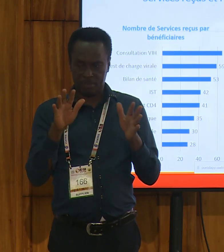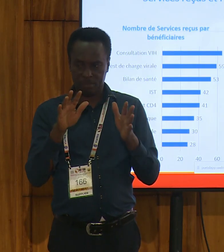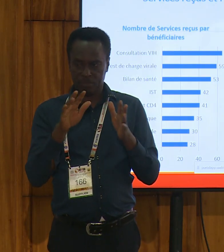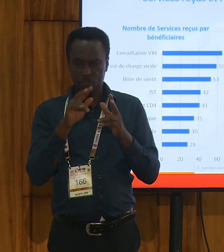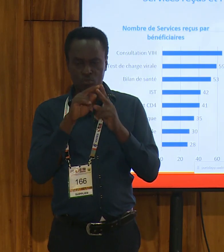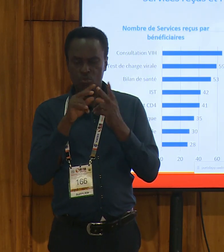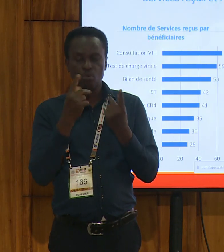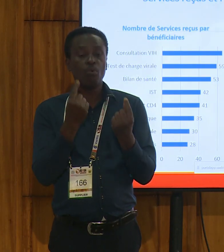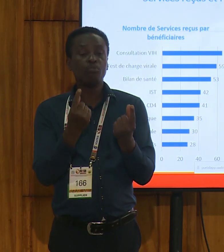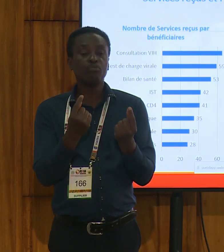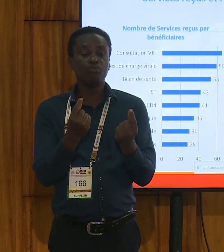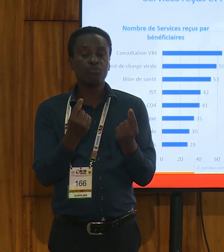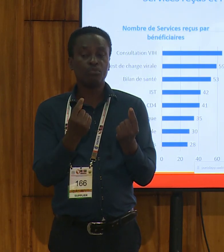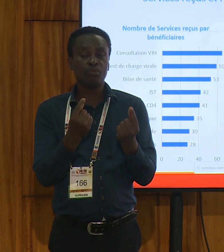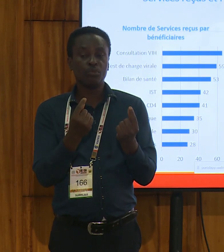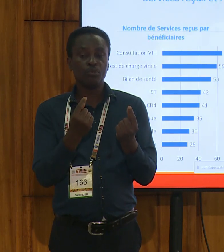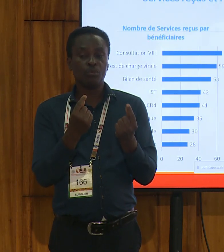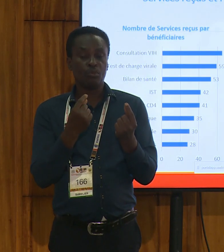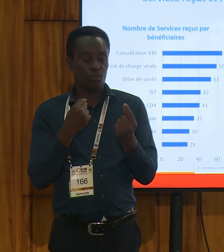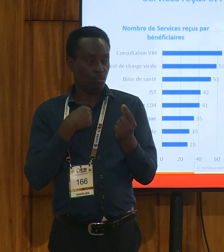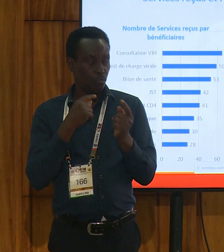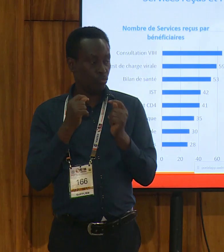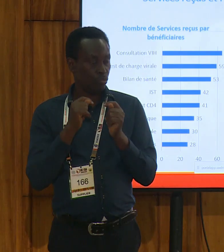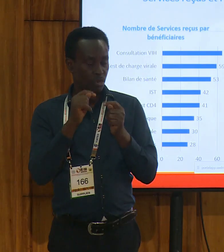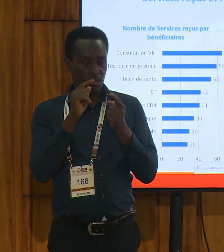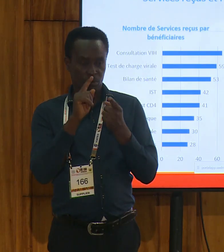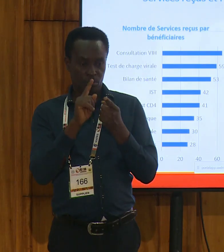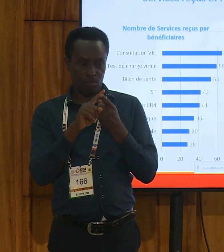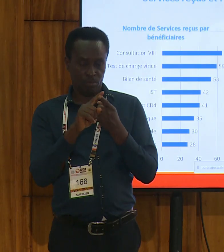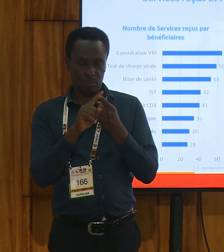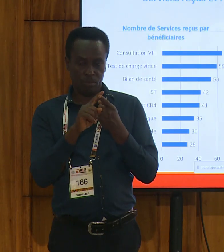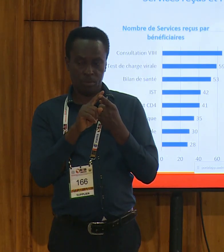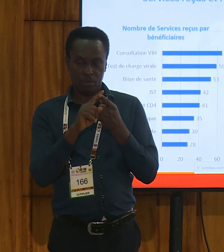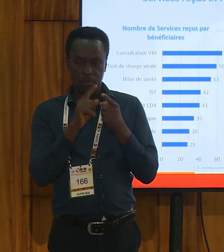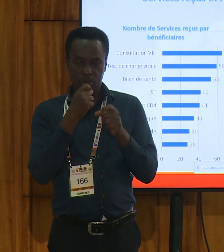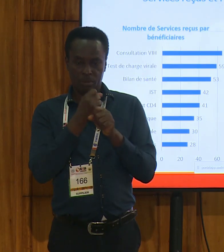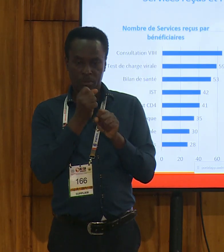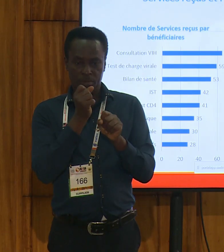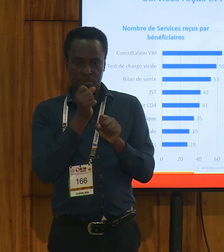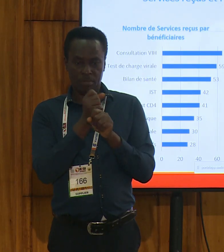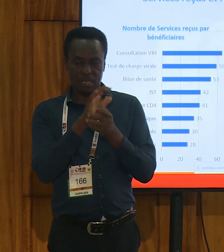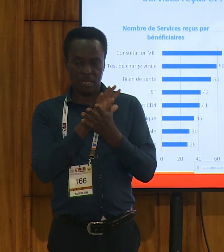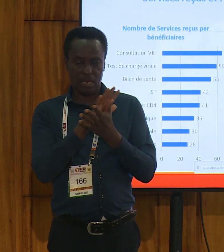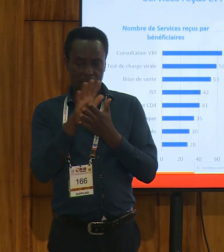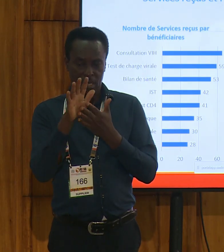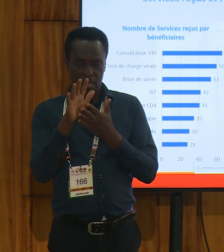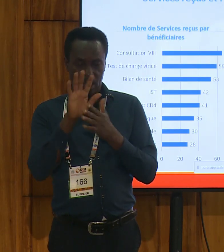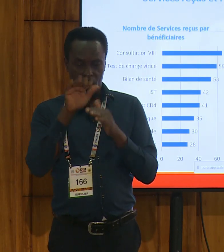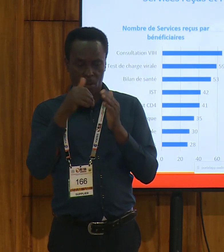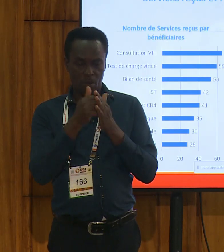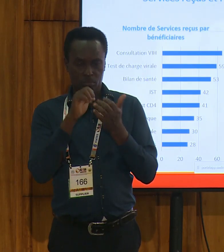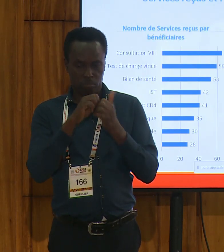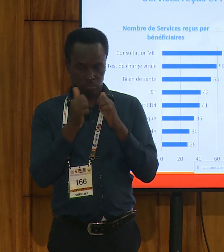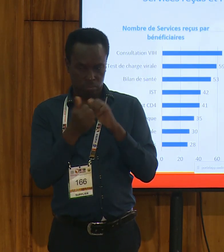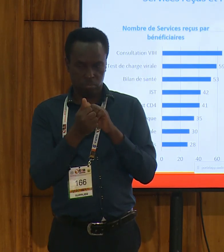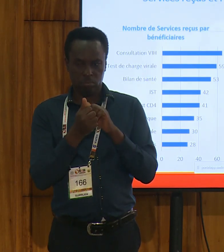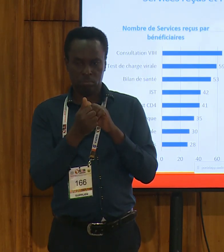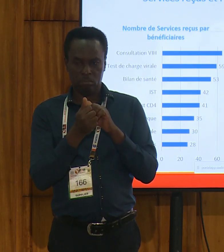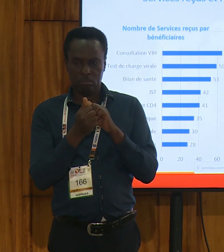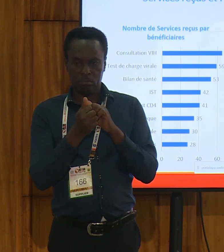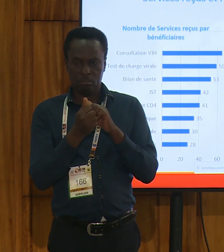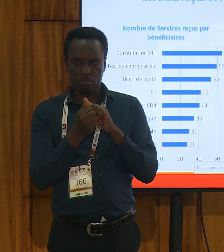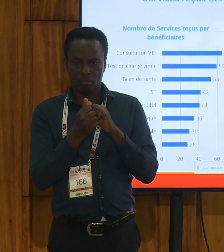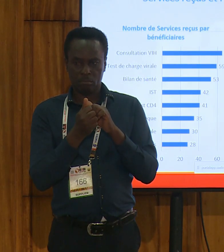sorte, les services médicaux sont bien accessibles. Les services de santé mentale, la planification familiale peuvent être